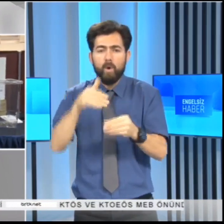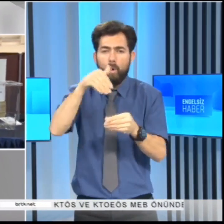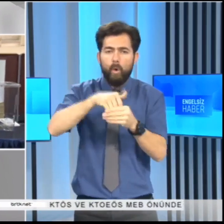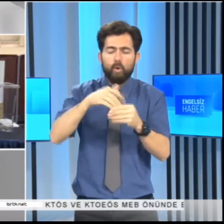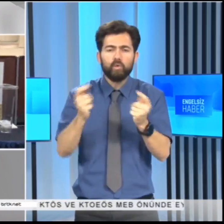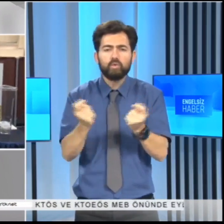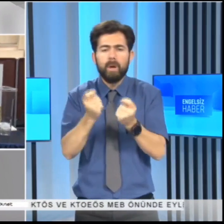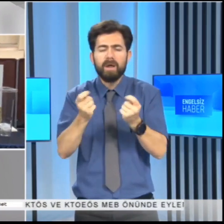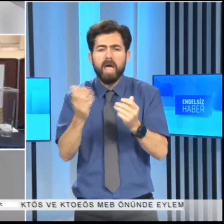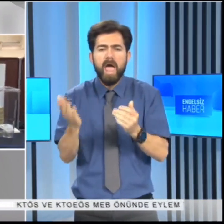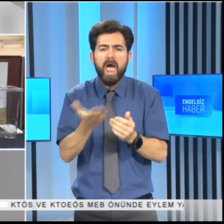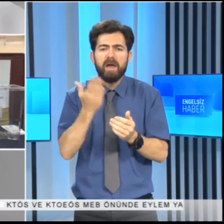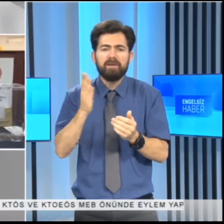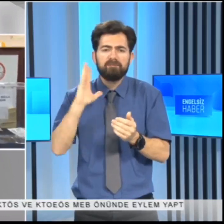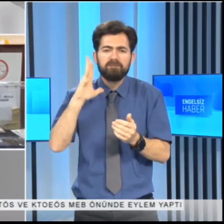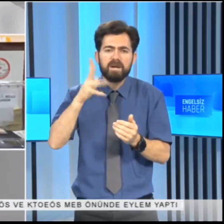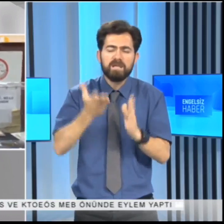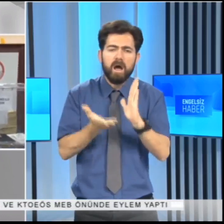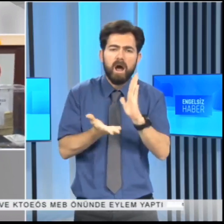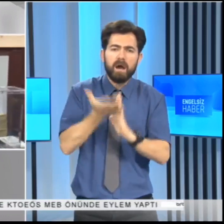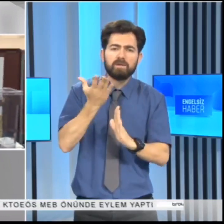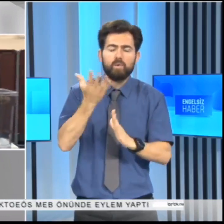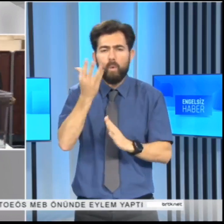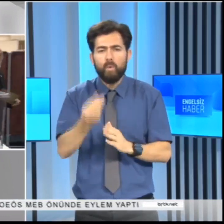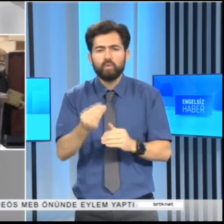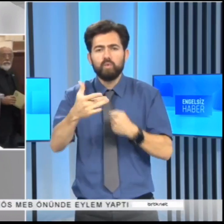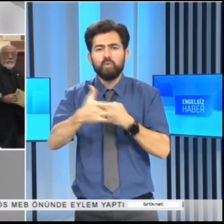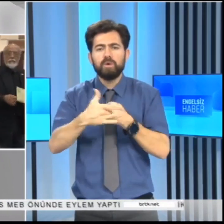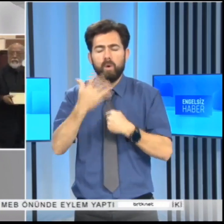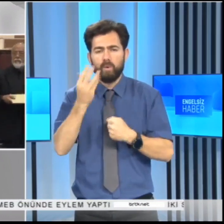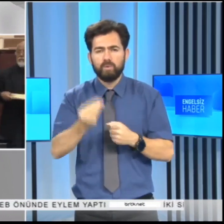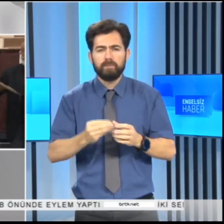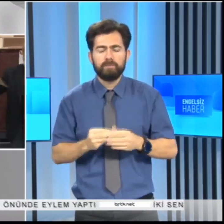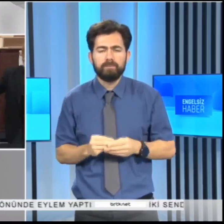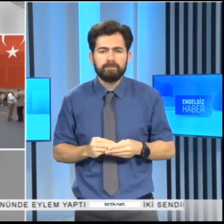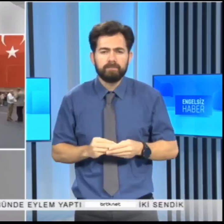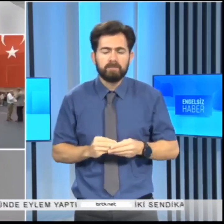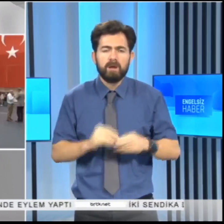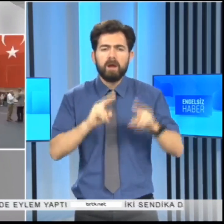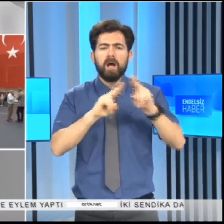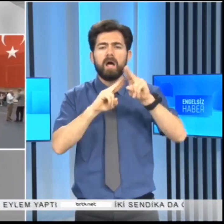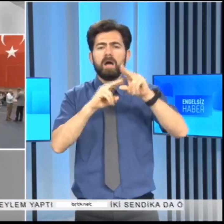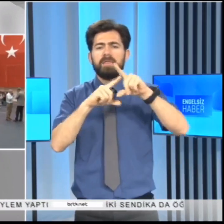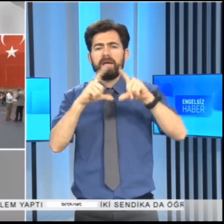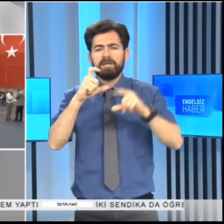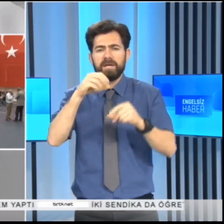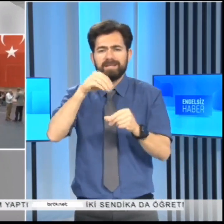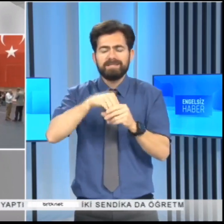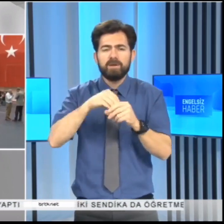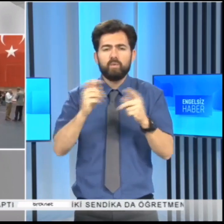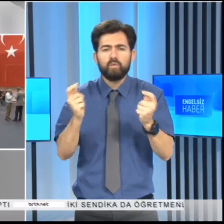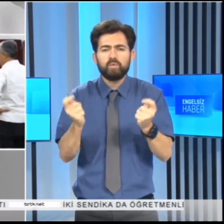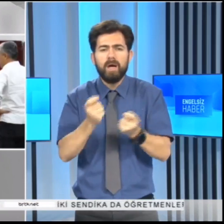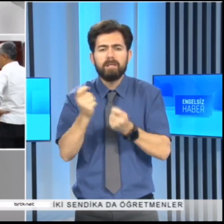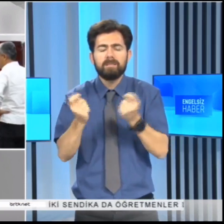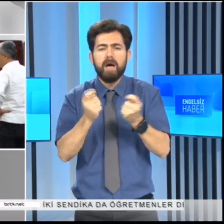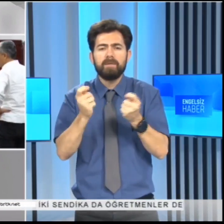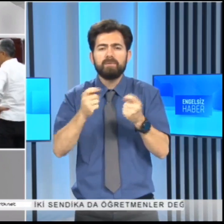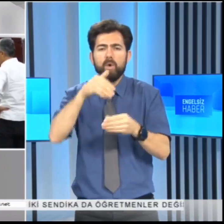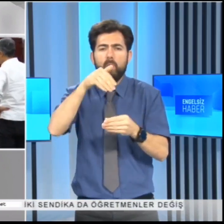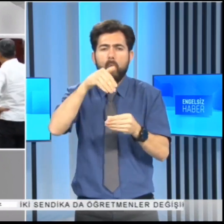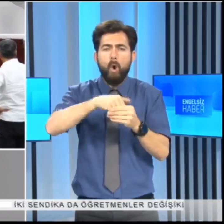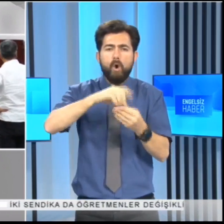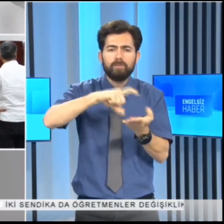en çok artış gösterdiği ülke oldu. Kuzey Kıbrıs Türk Cumhuriyeti'nde kullanılan oy